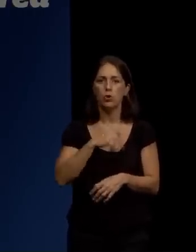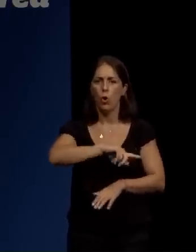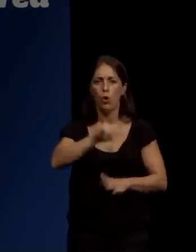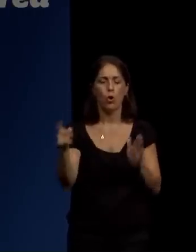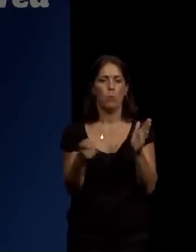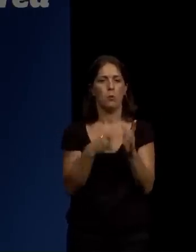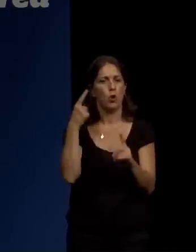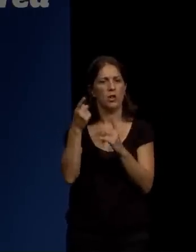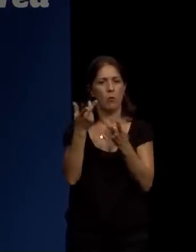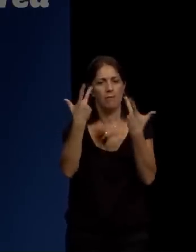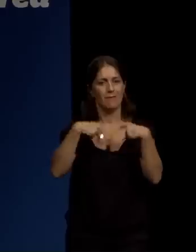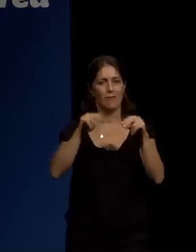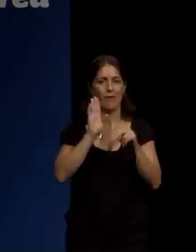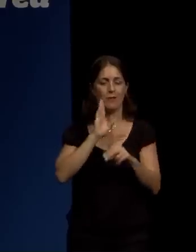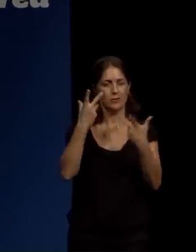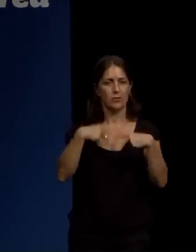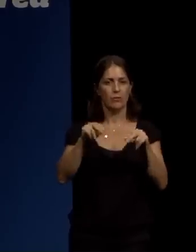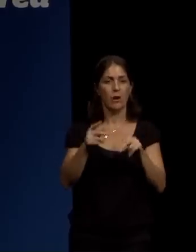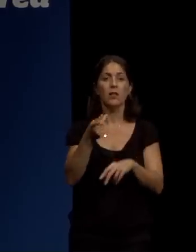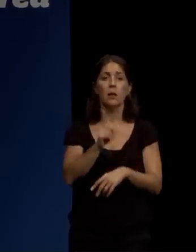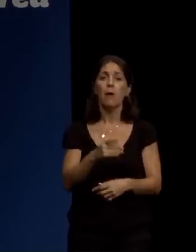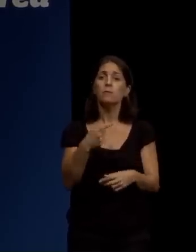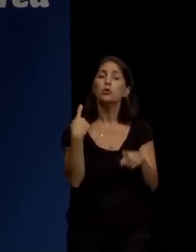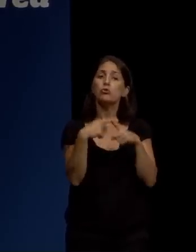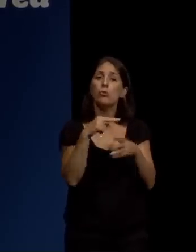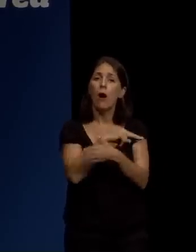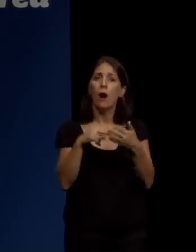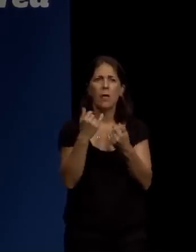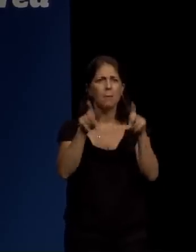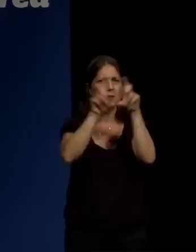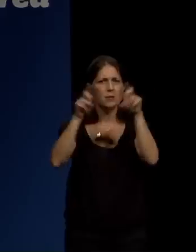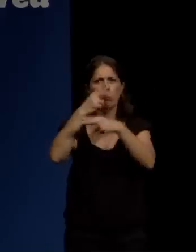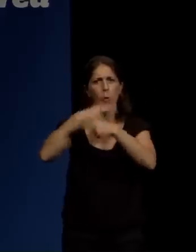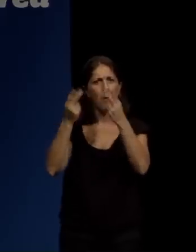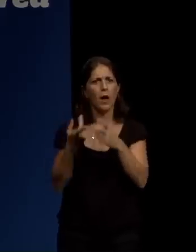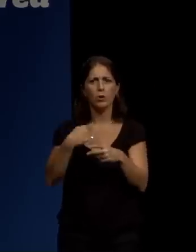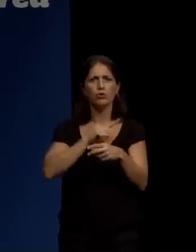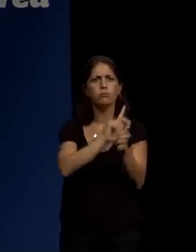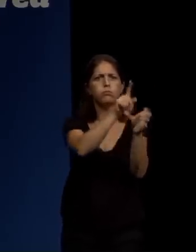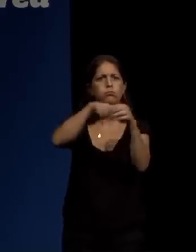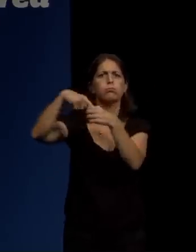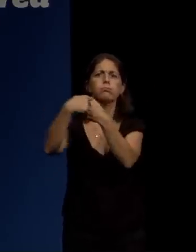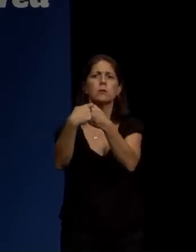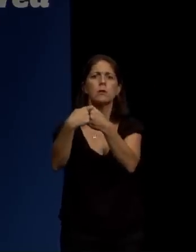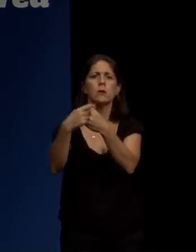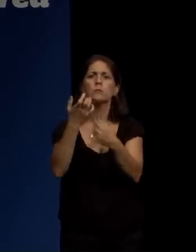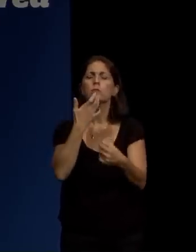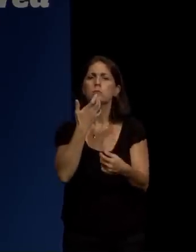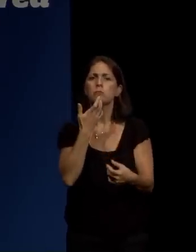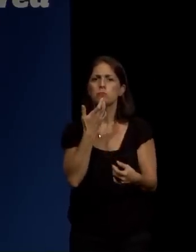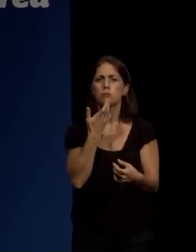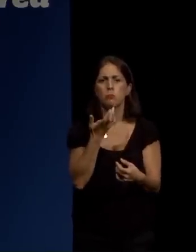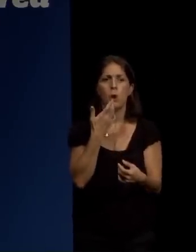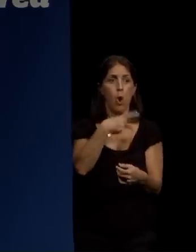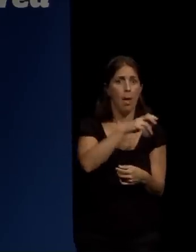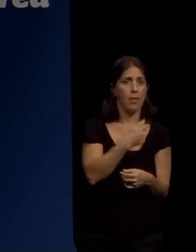iso. Queremos a participación plena da Xunta en todas as empresas públicas con presencia significativa no noso país, non solamente